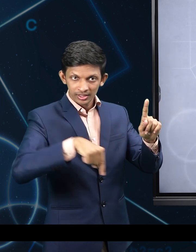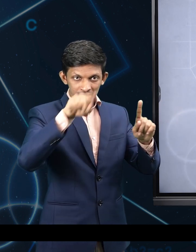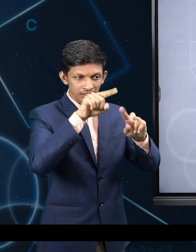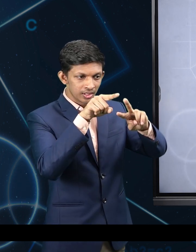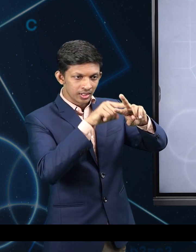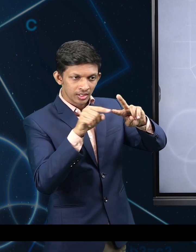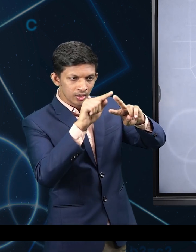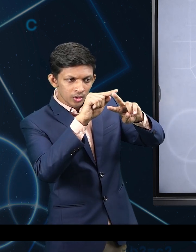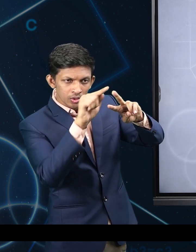ವೃತ್ತಾಕಾರದ ಆರ್ಕ್,